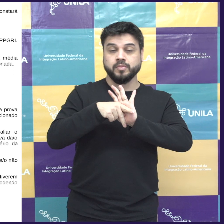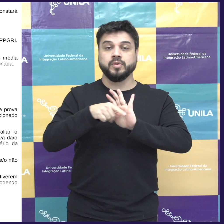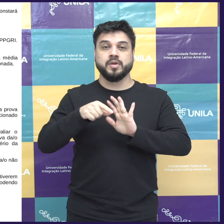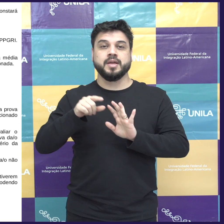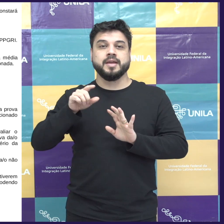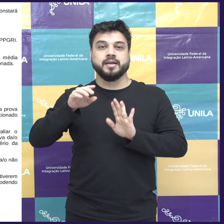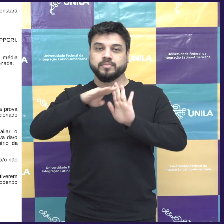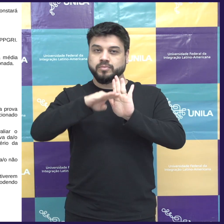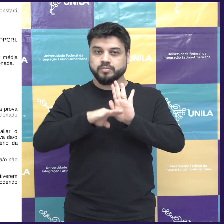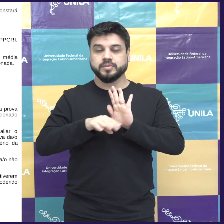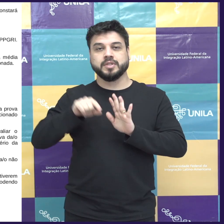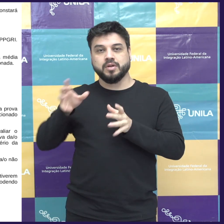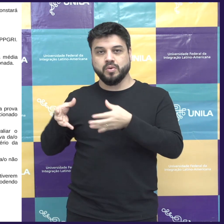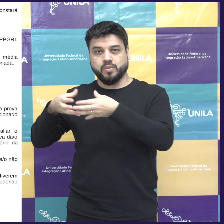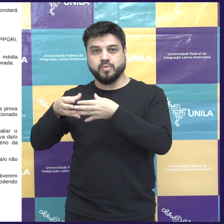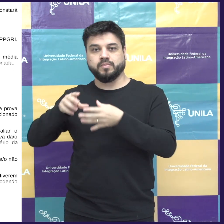de seleção.